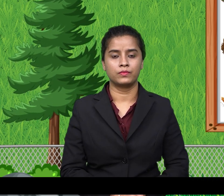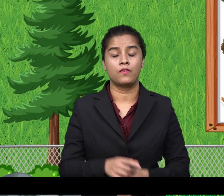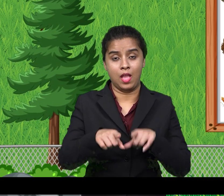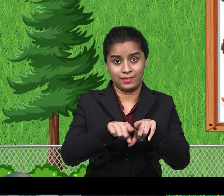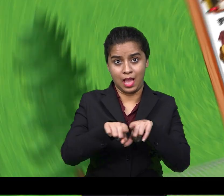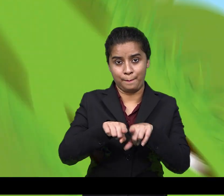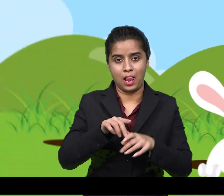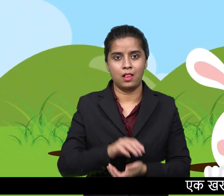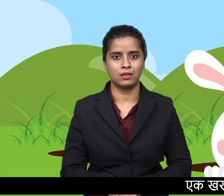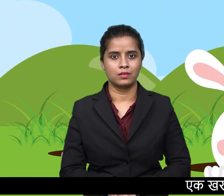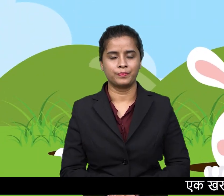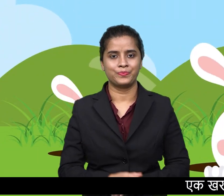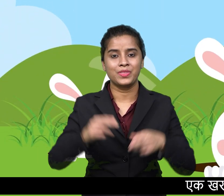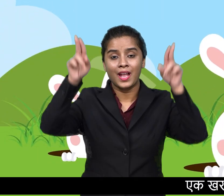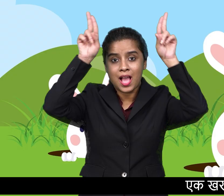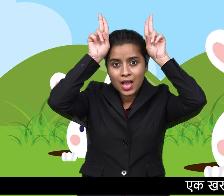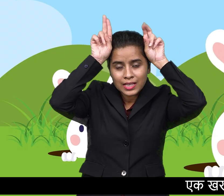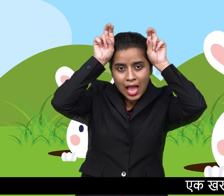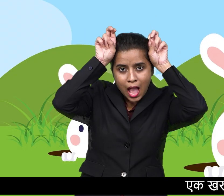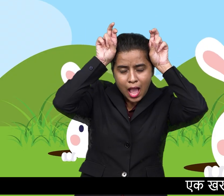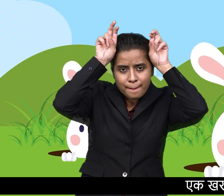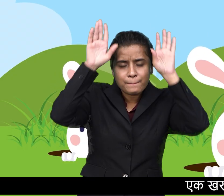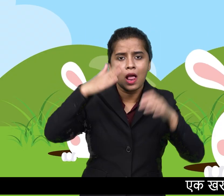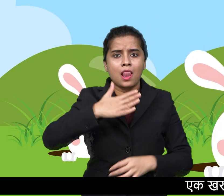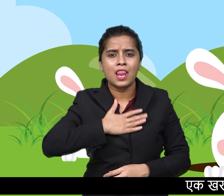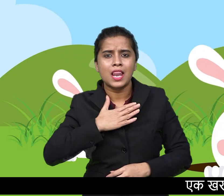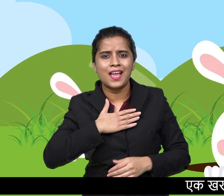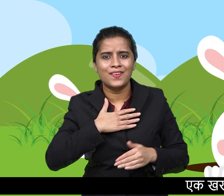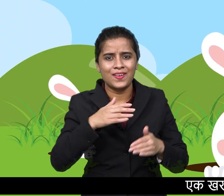जैसे एक खरगोश बिल में रहता है,